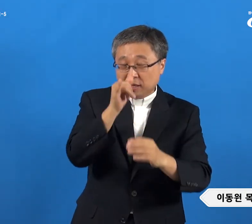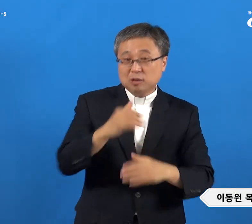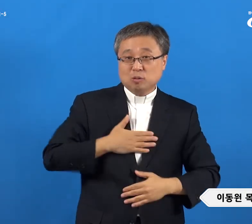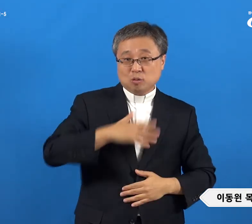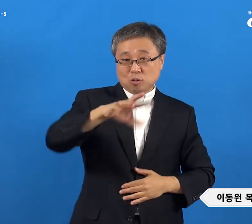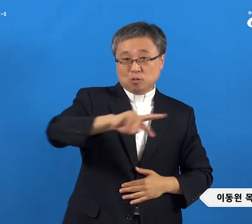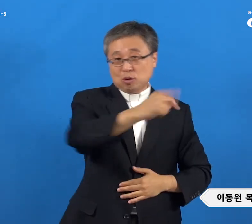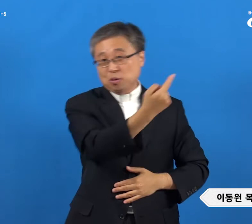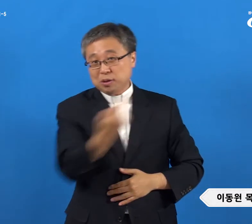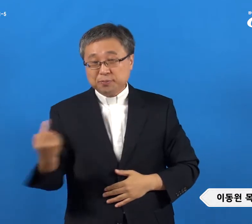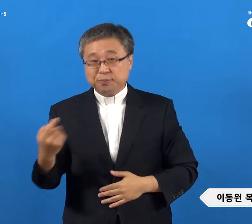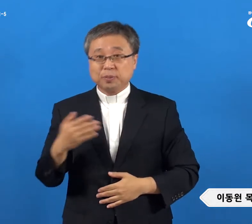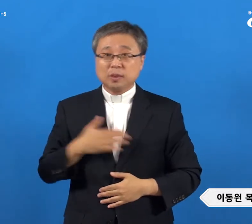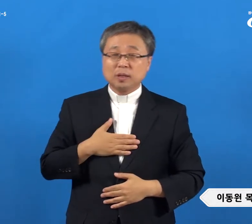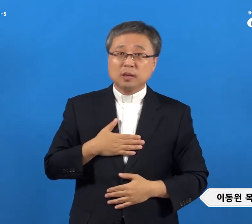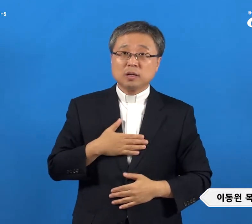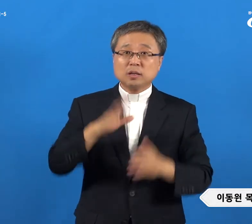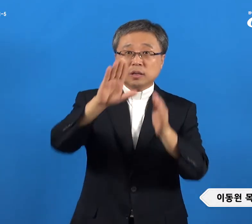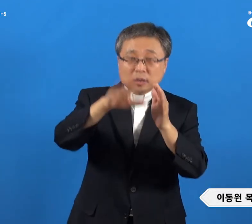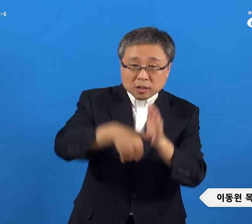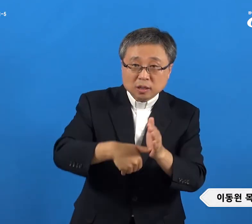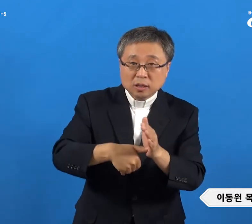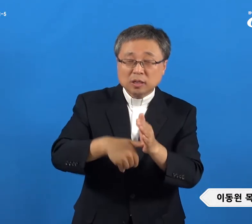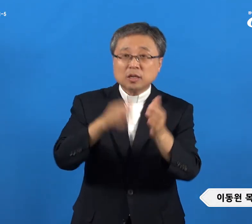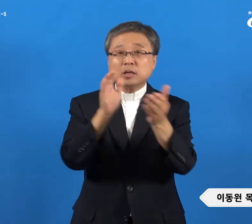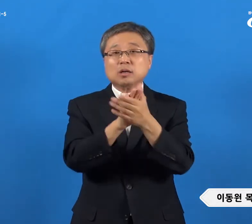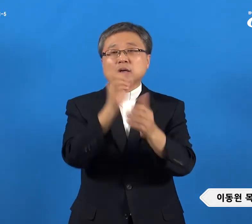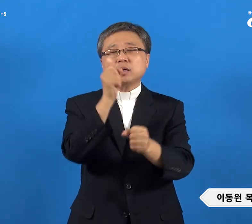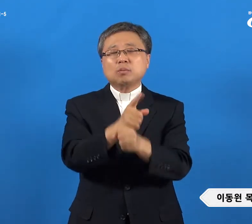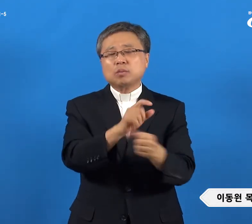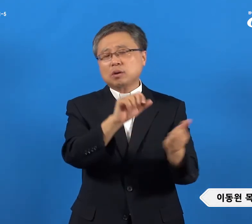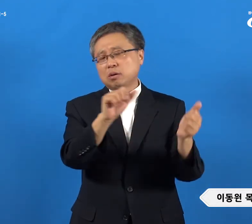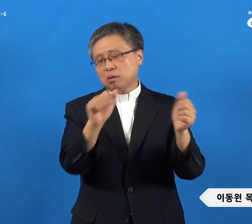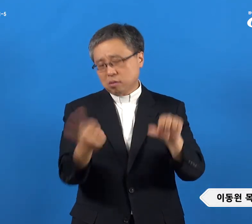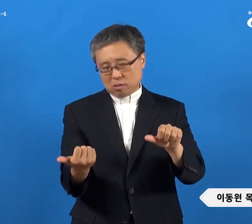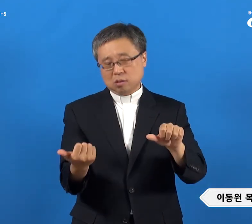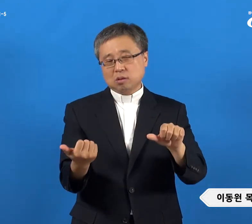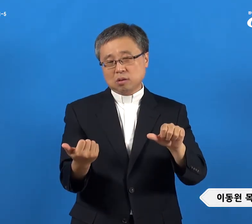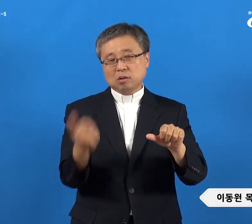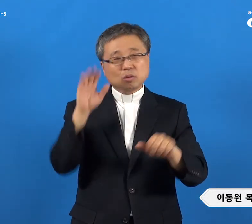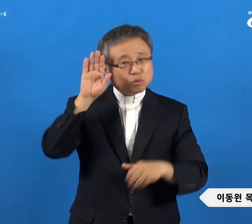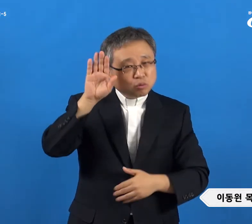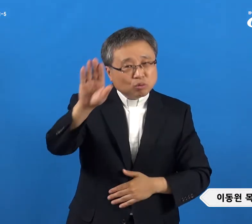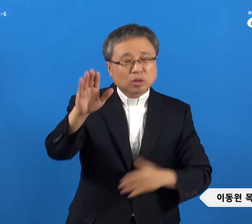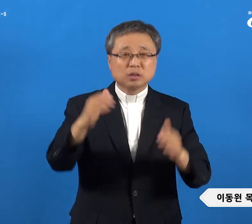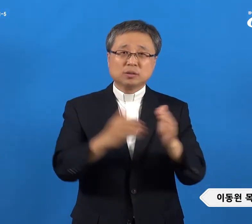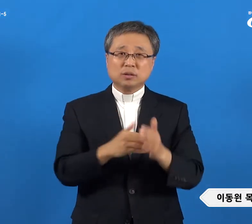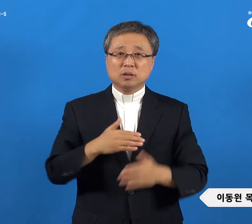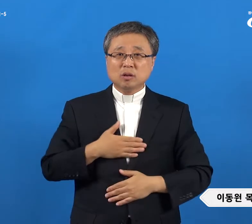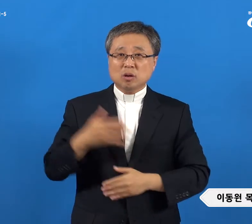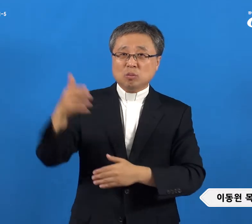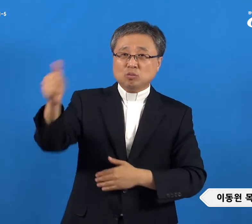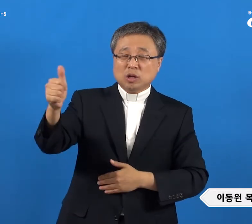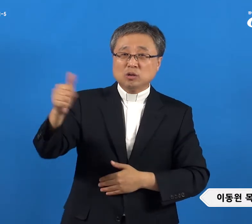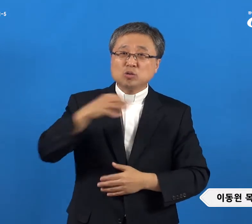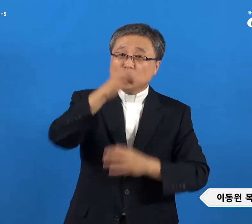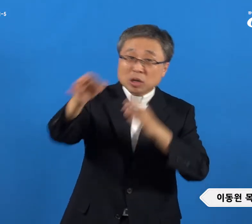돌아왔습니다. 그러나 그때 친구는 이미 목숨이 끊어진 후였습니다. 분대장이 소리칩니다.